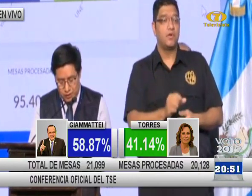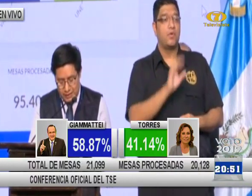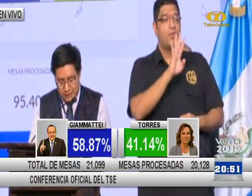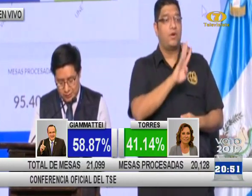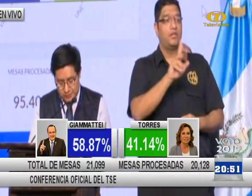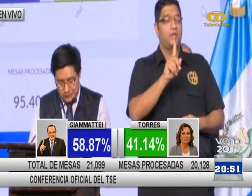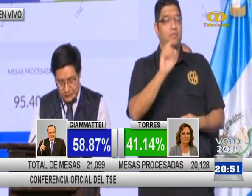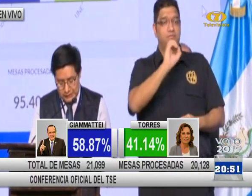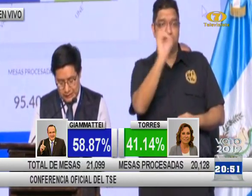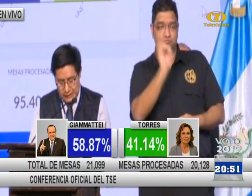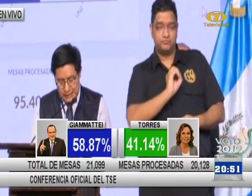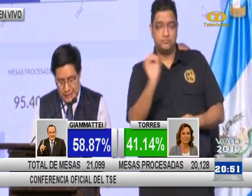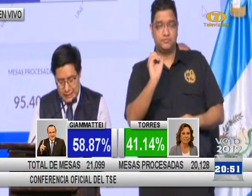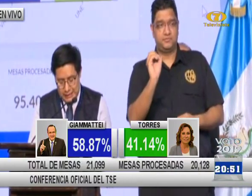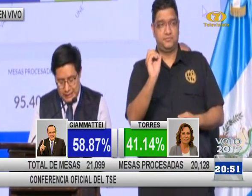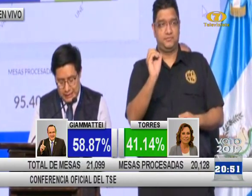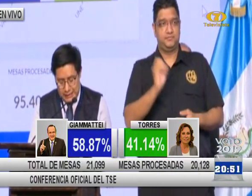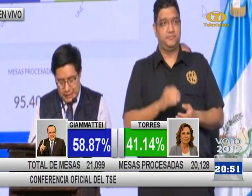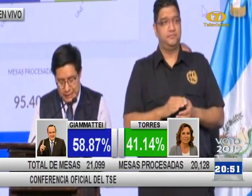40.84%.